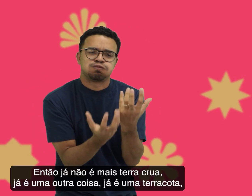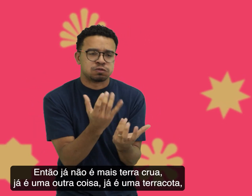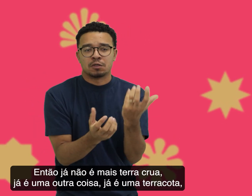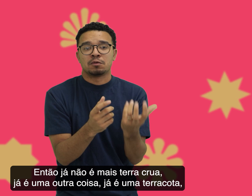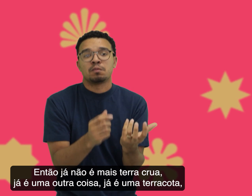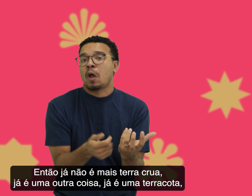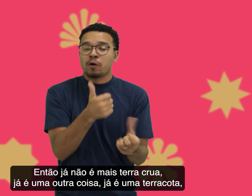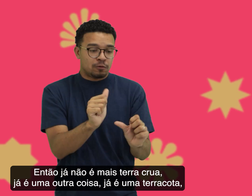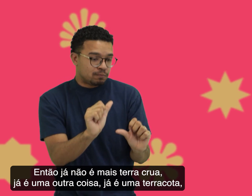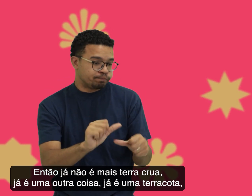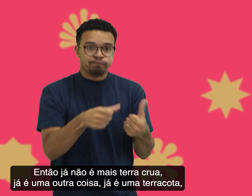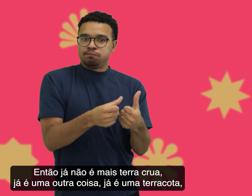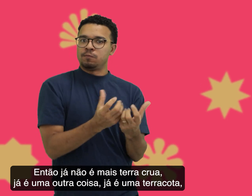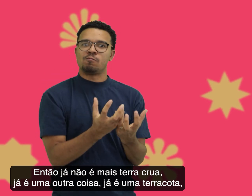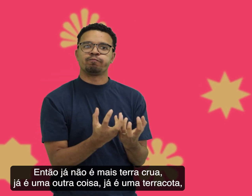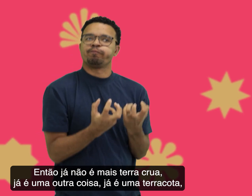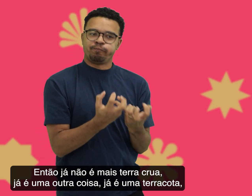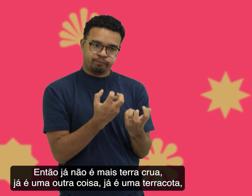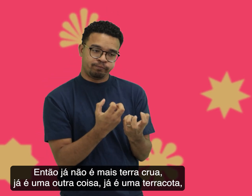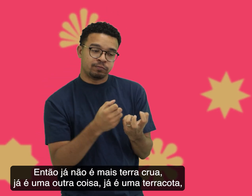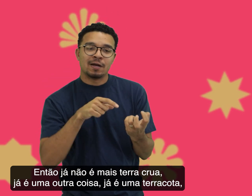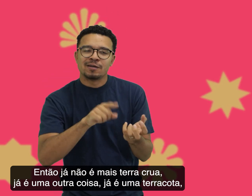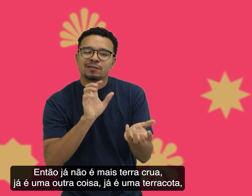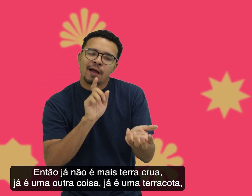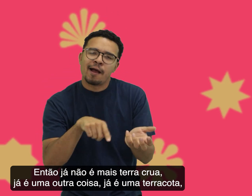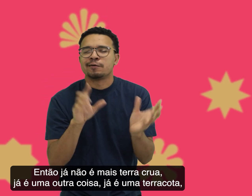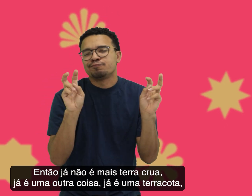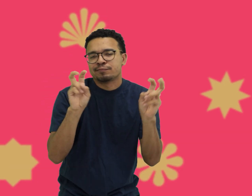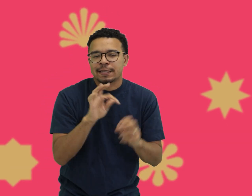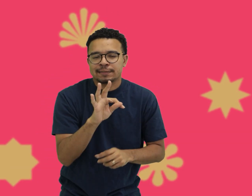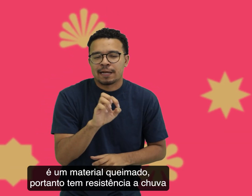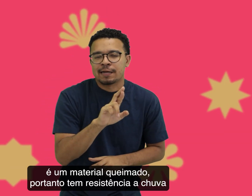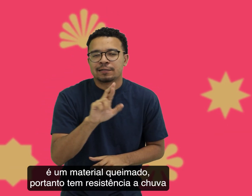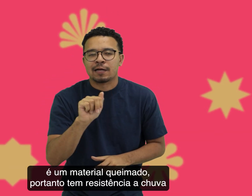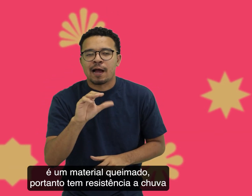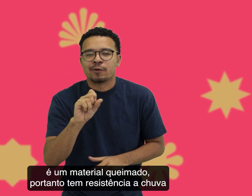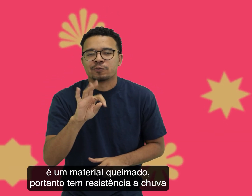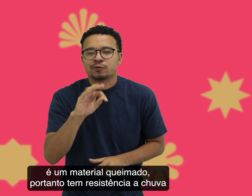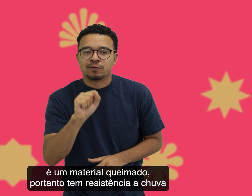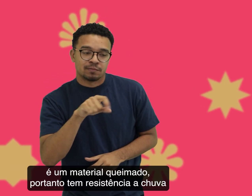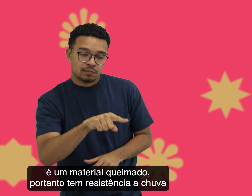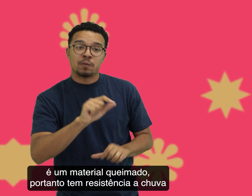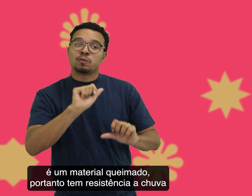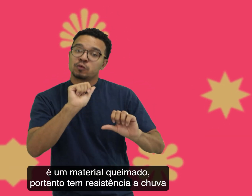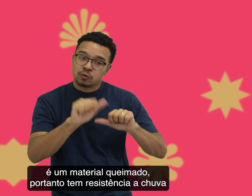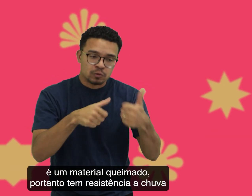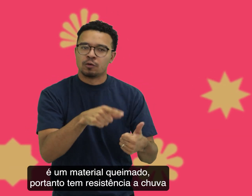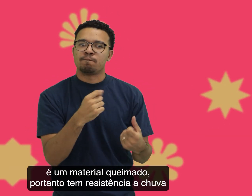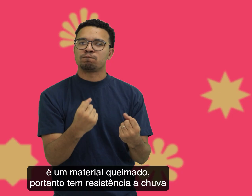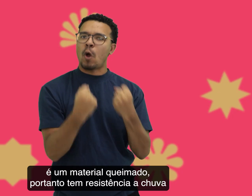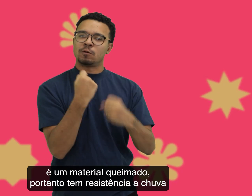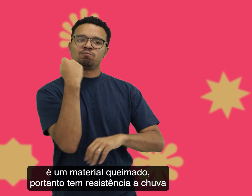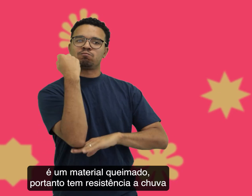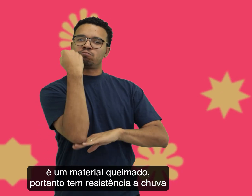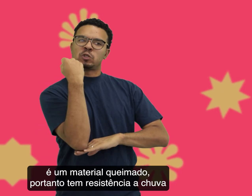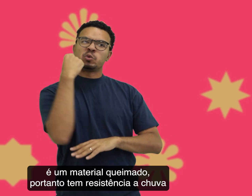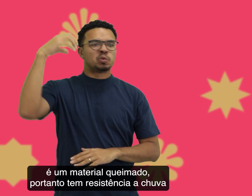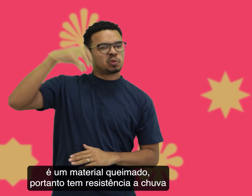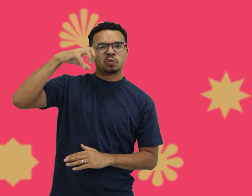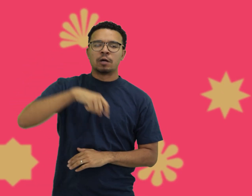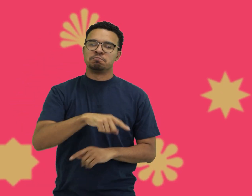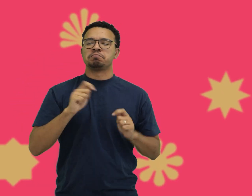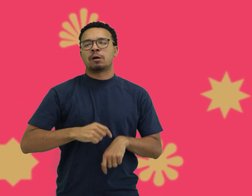né? Então já não é mais terra crua, já é uma outra coisa, né? Já é uma terracota, é um material queimado, portanto tem